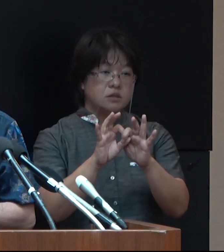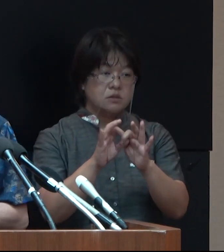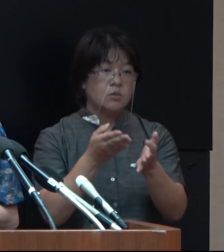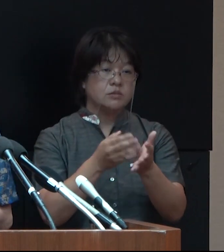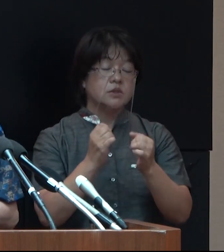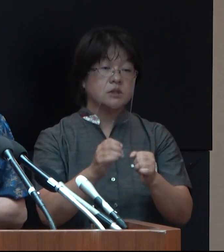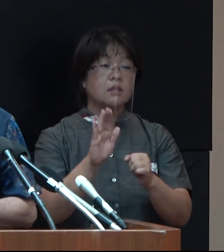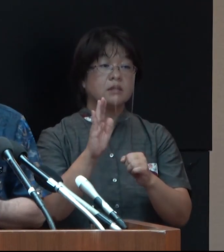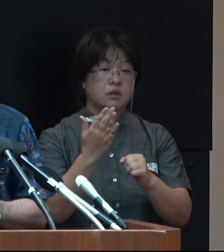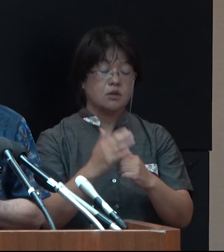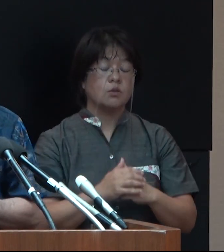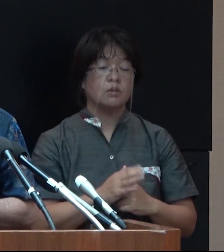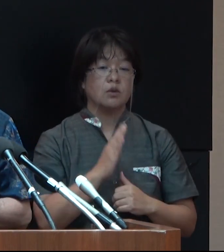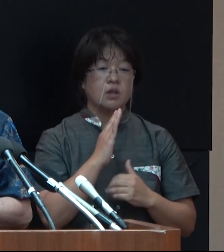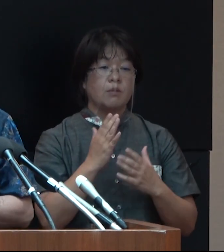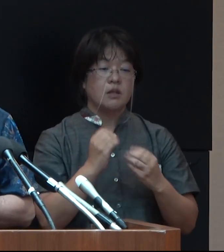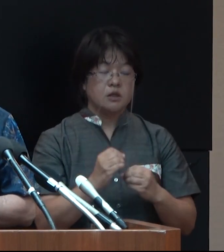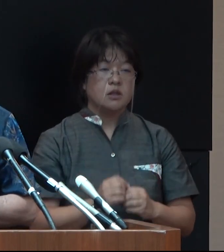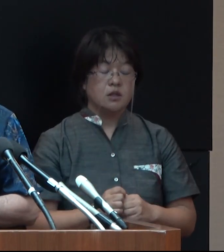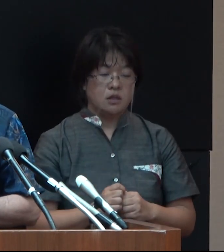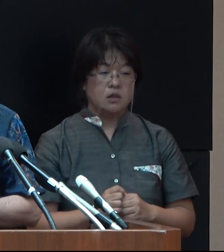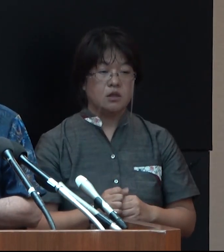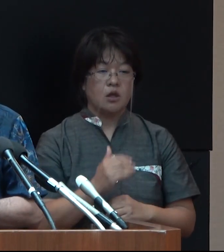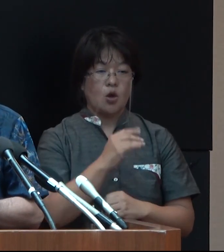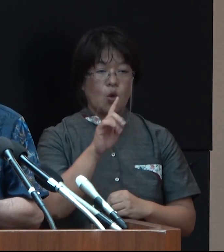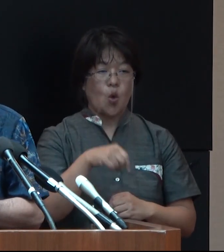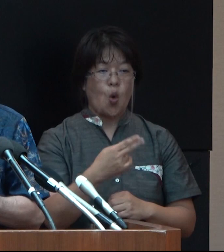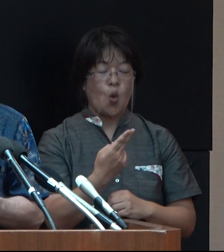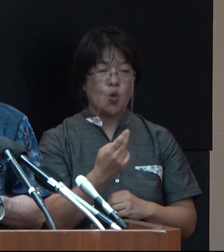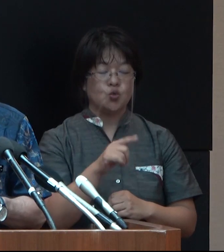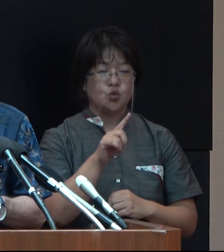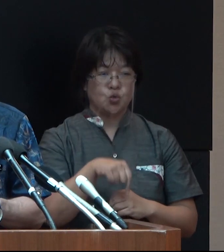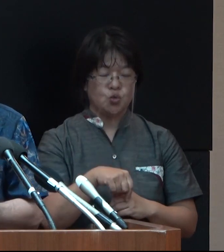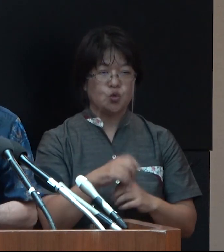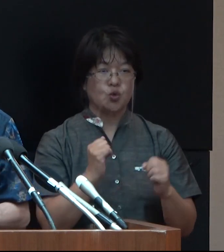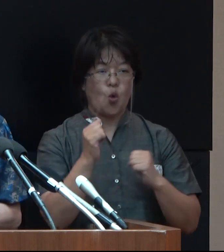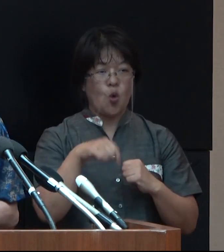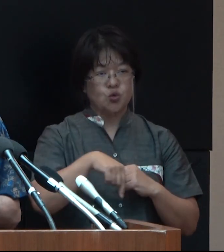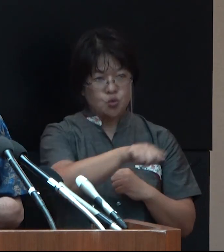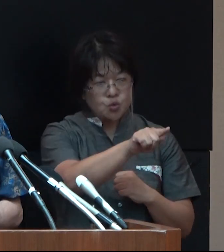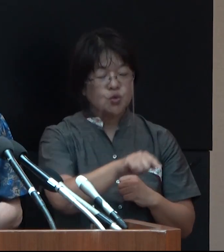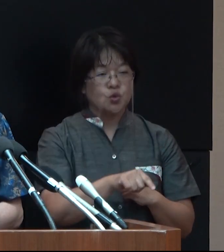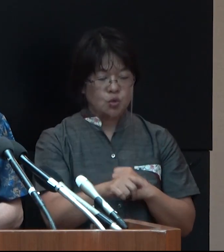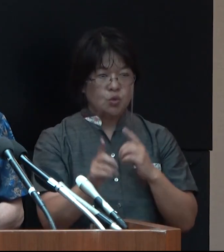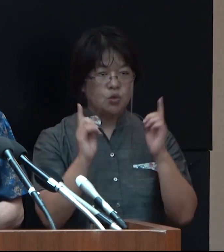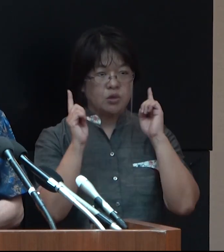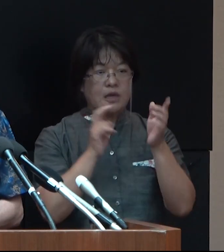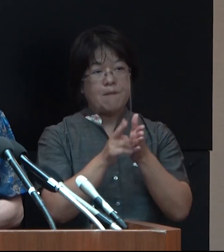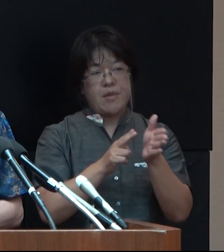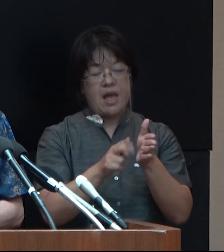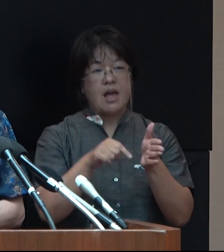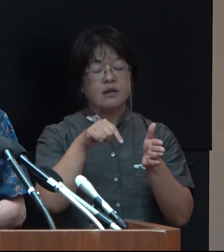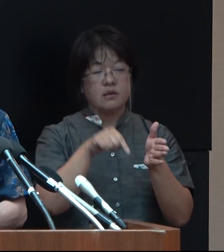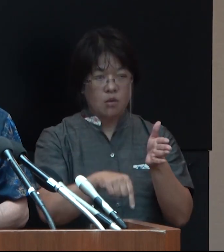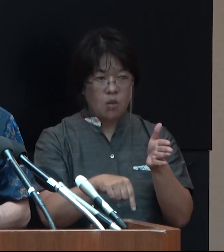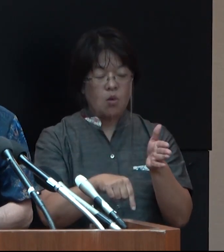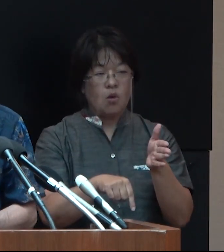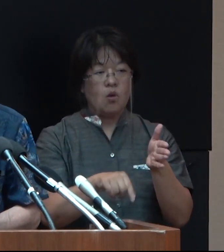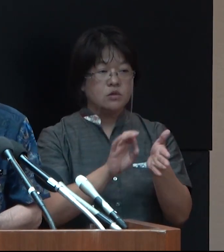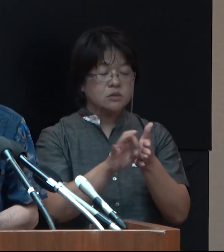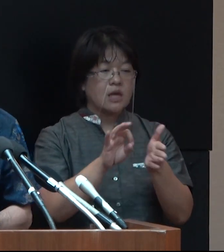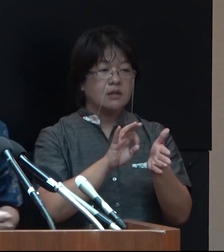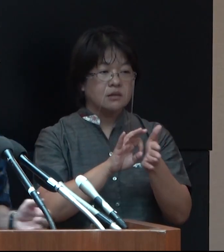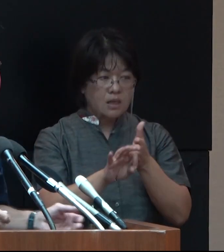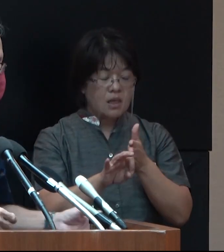が、やはりGoTo キャンペーンが進められている以上、たくさんの方々がそれを利用したい